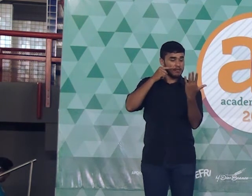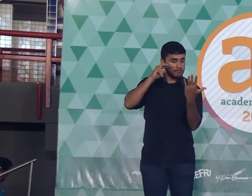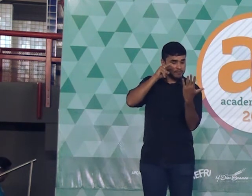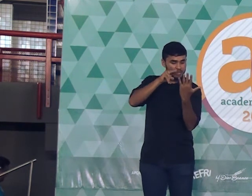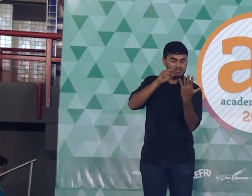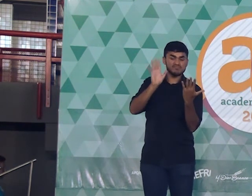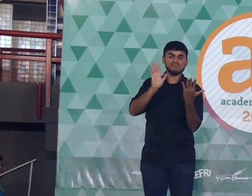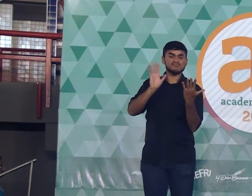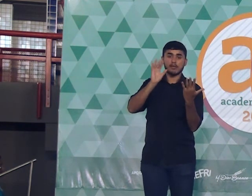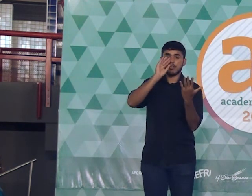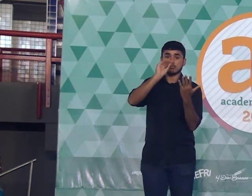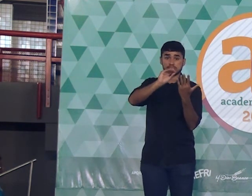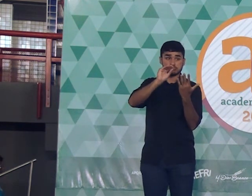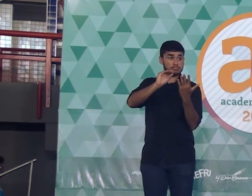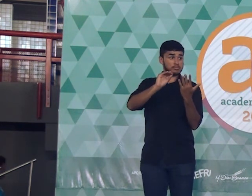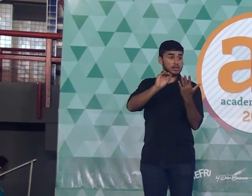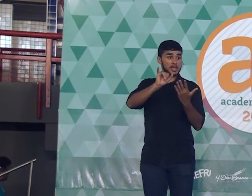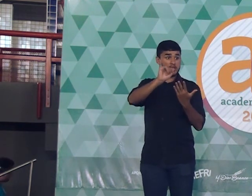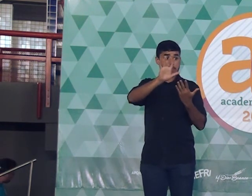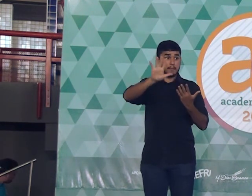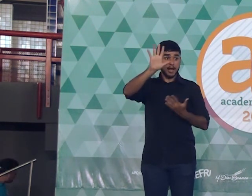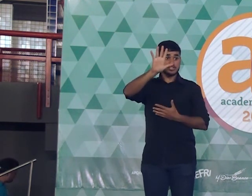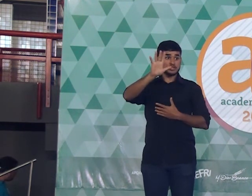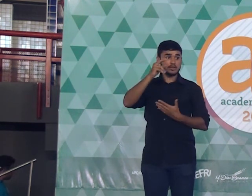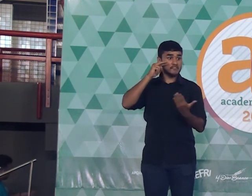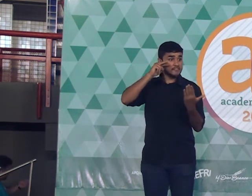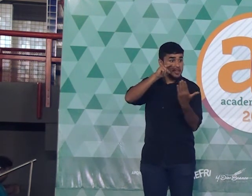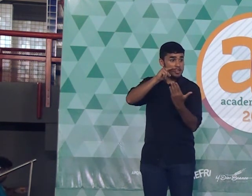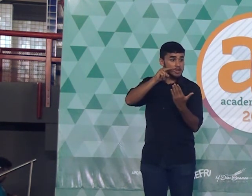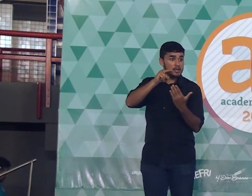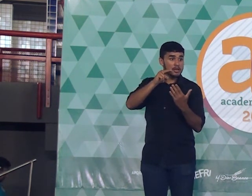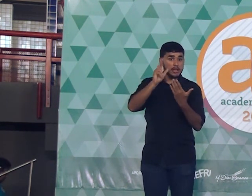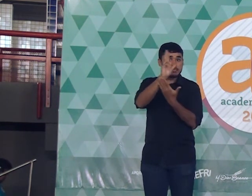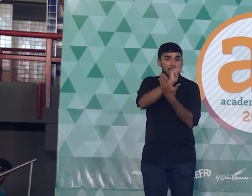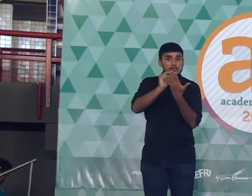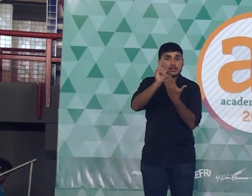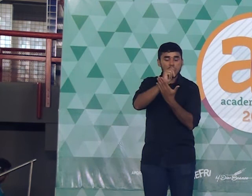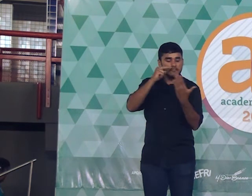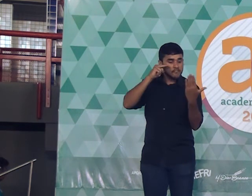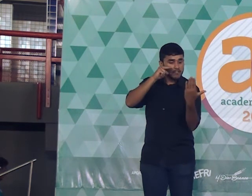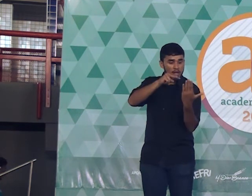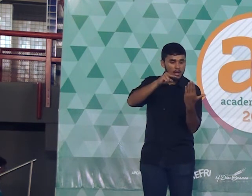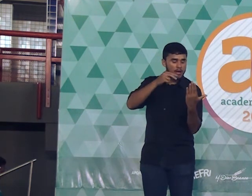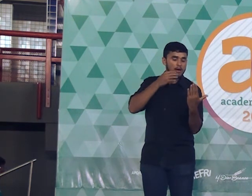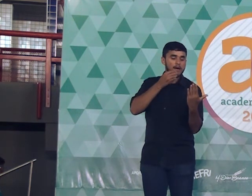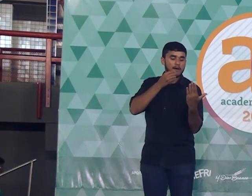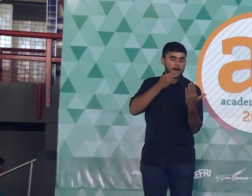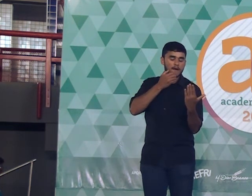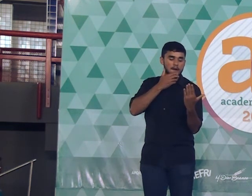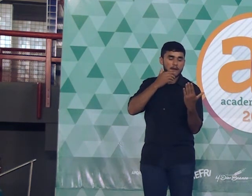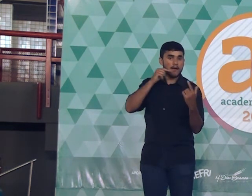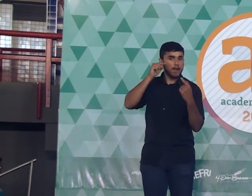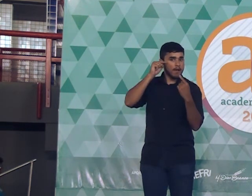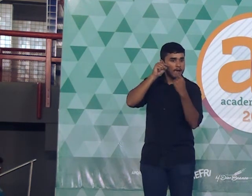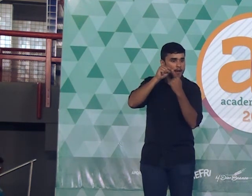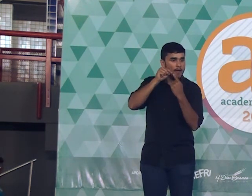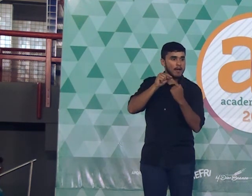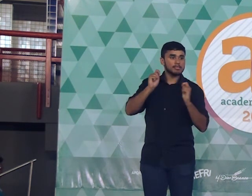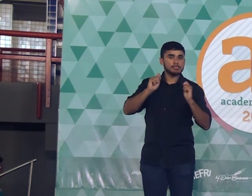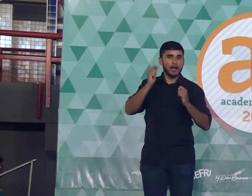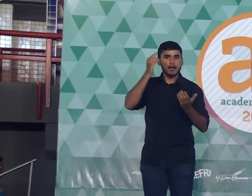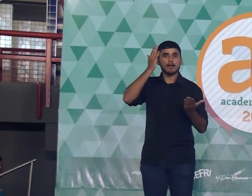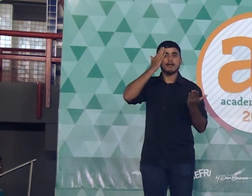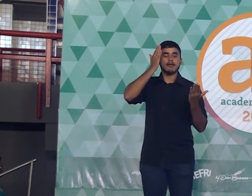questão enêmica tem uma figurinha só para enfeitar, não rola. Na figura, sempre você tem alguma informação que você vai